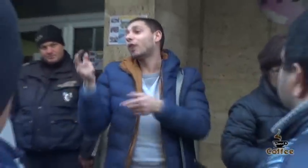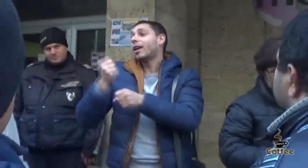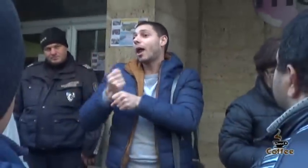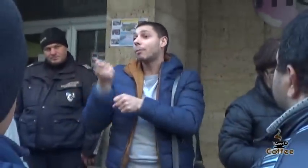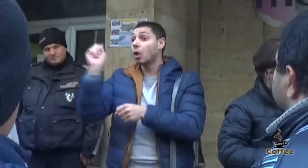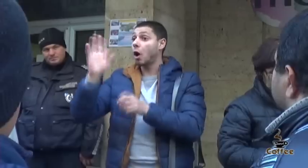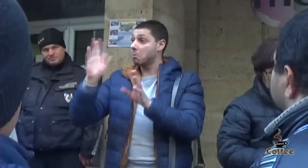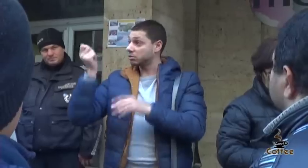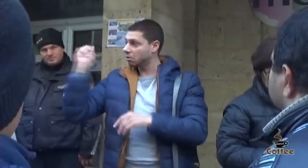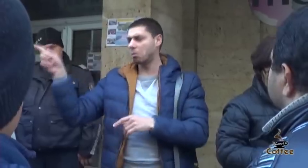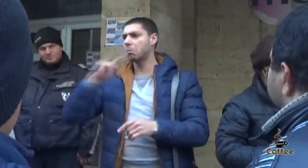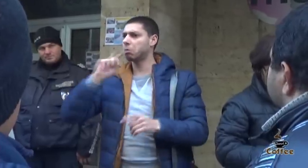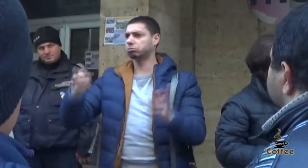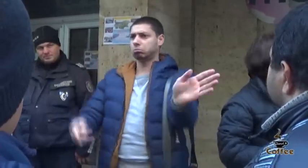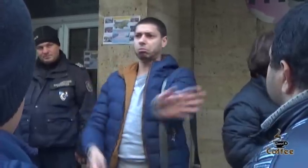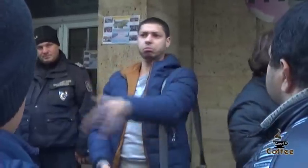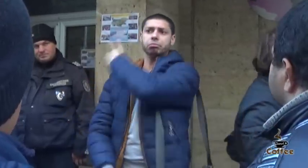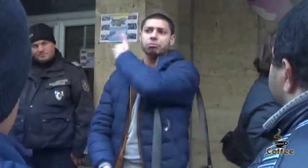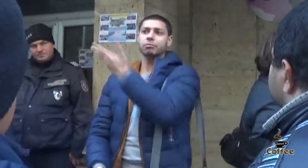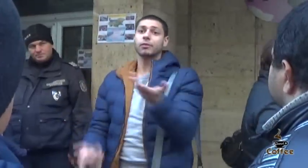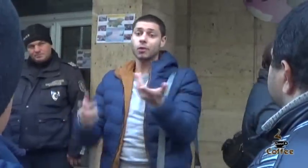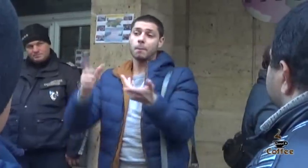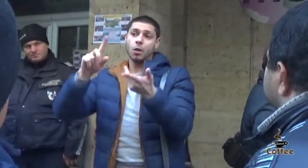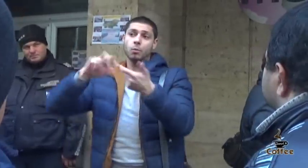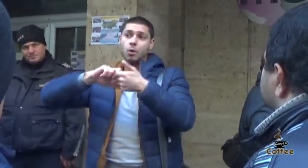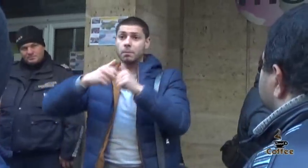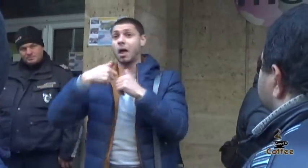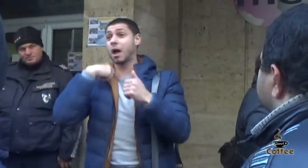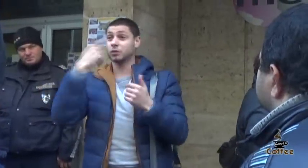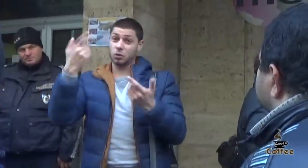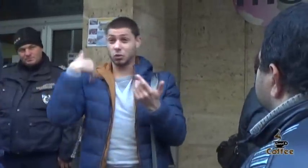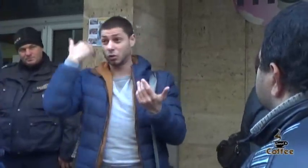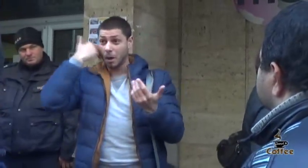и като книга. Не кой каза, че за